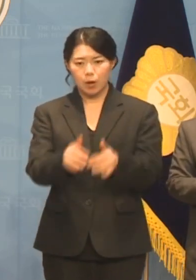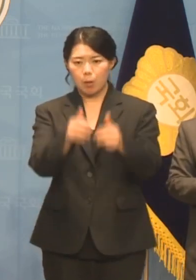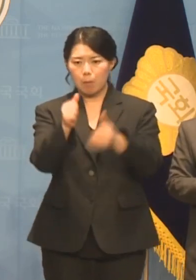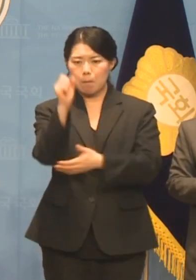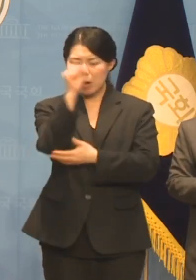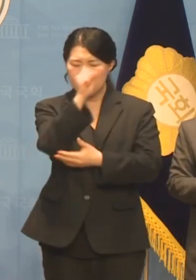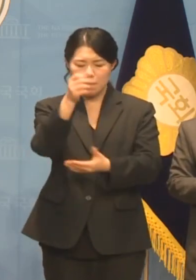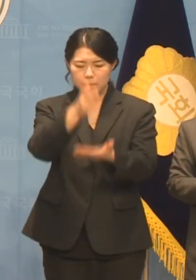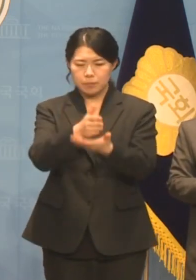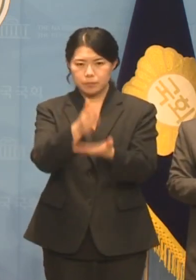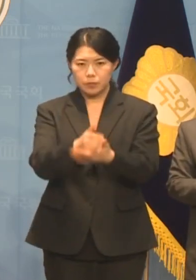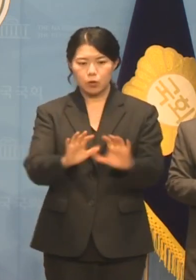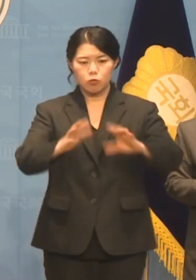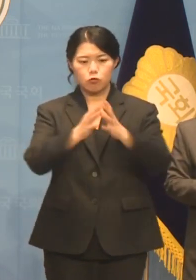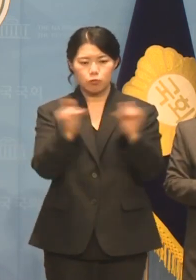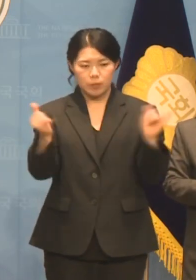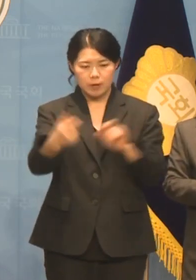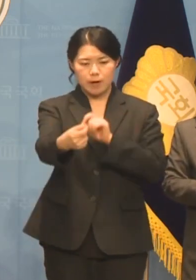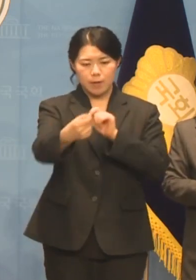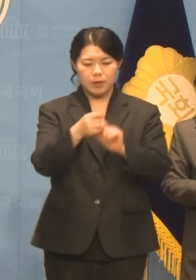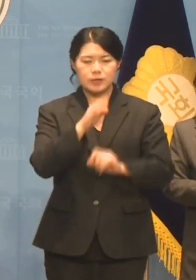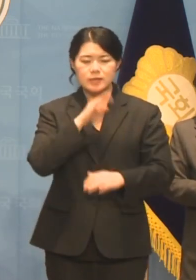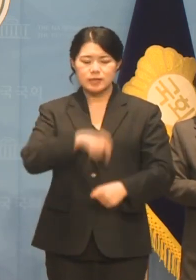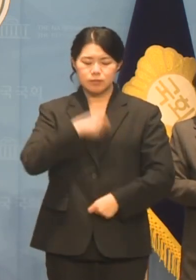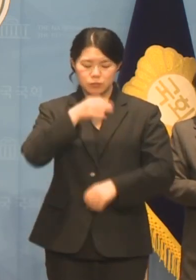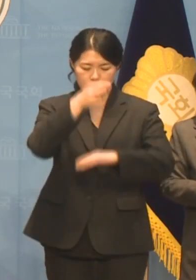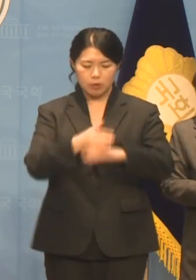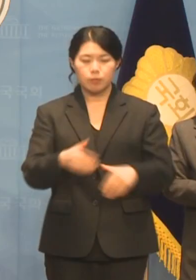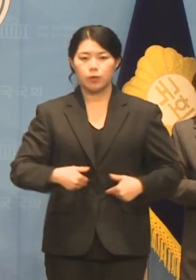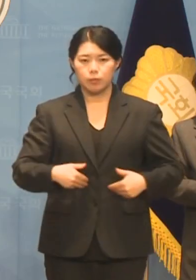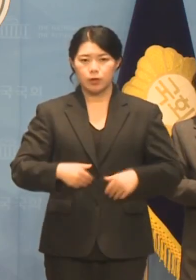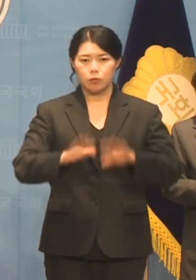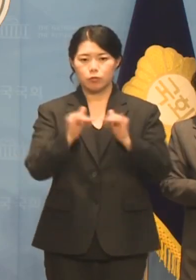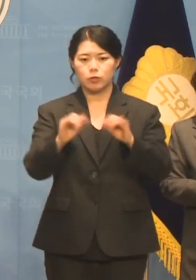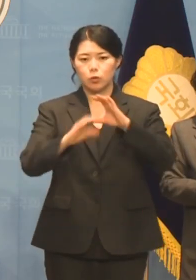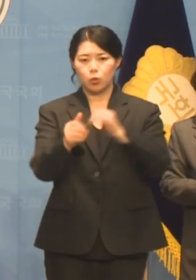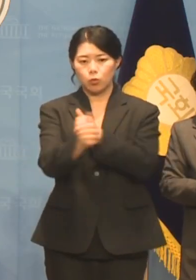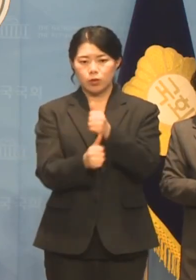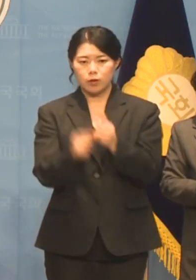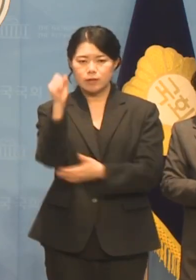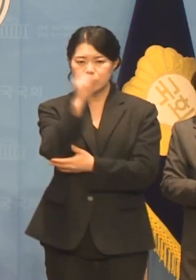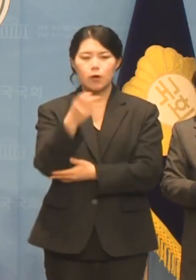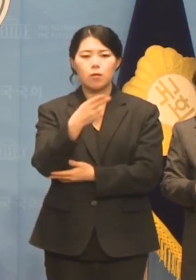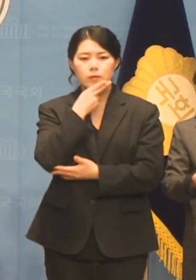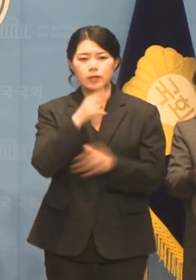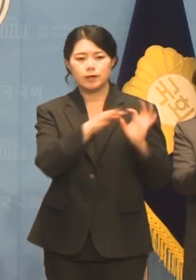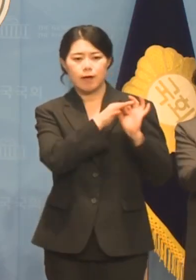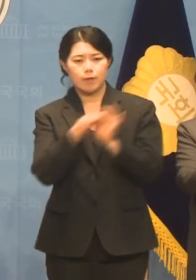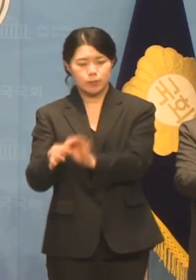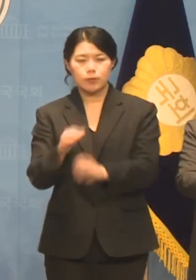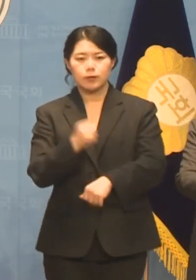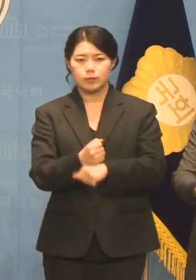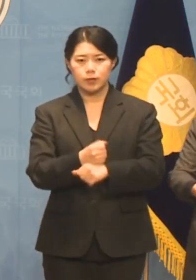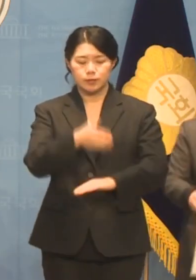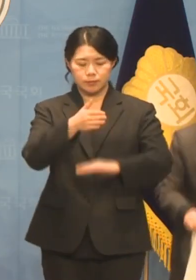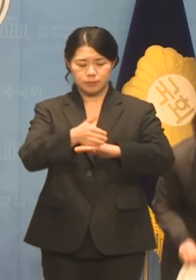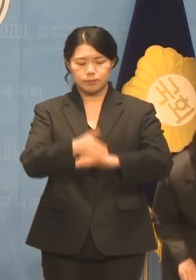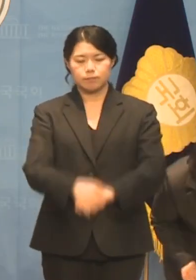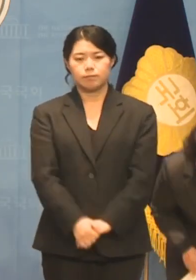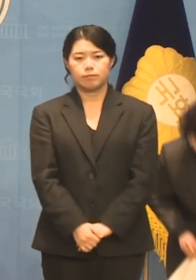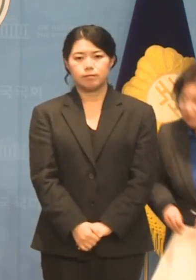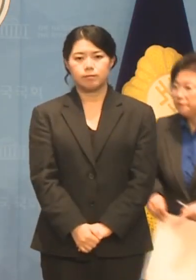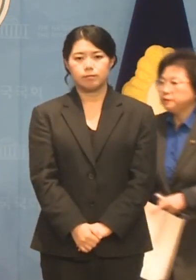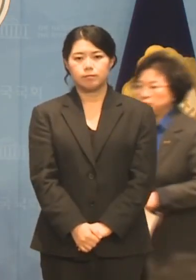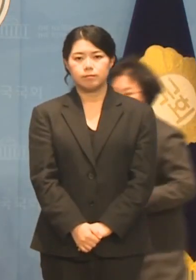흔들기를 멈추고 국민 앞에 진심으로 사과해야 합니다. 국민소통위원회는 결코 흔들리지 않고 끝까지 진실을 추구하겠습니다. 감사합니다.